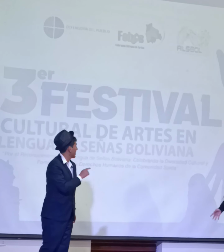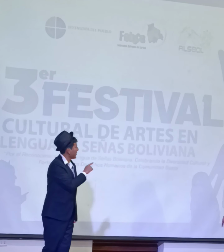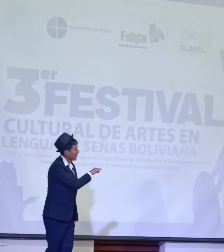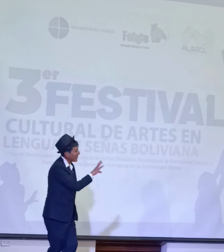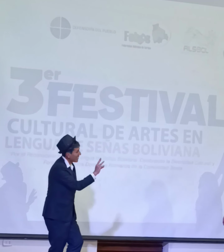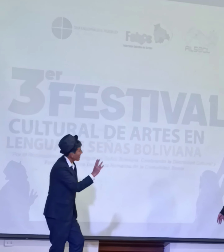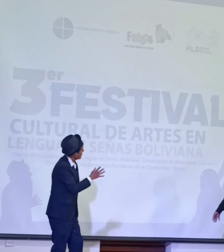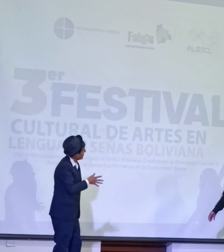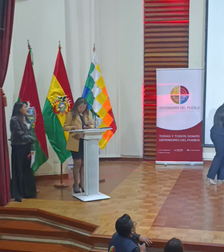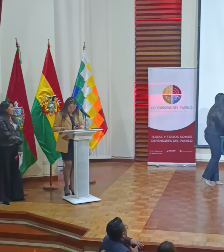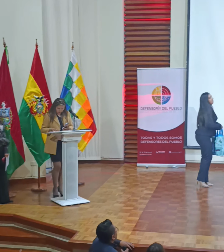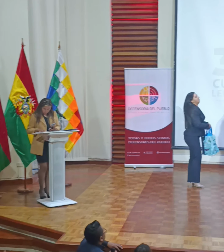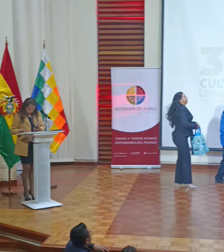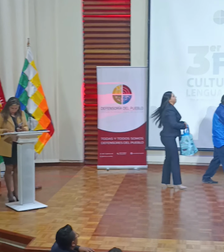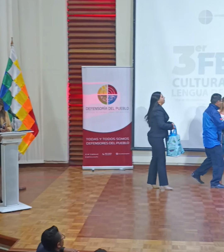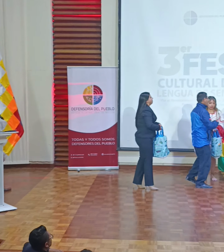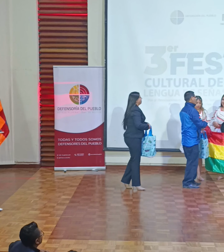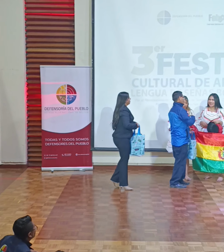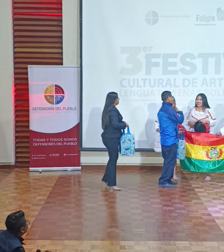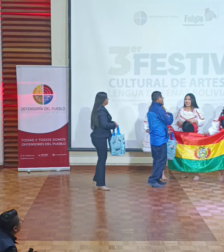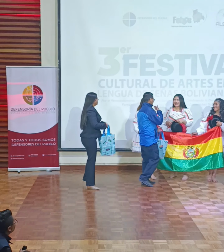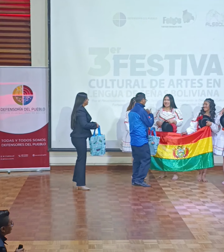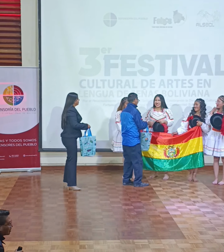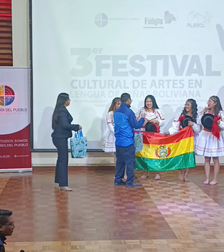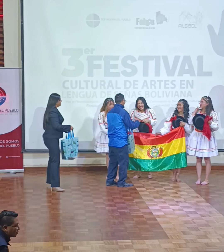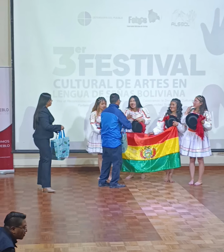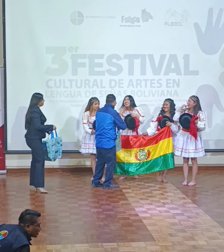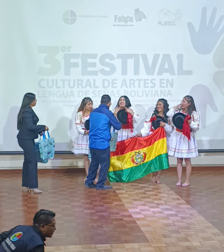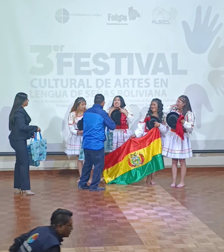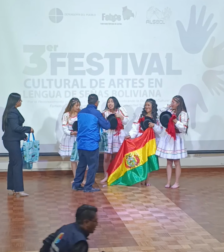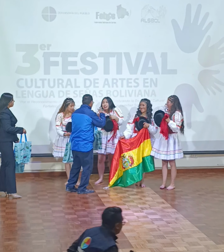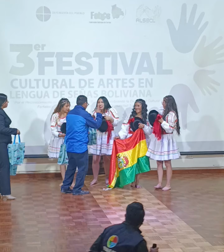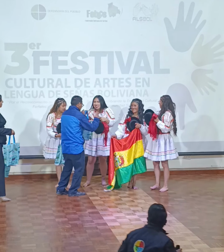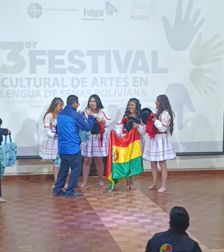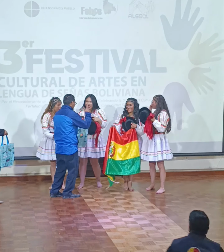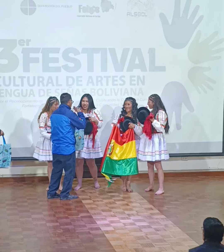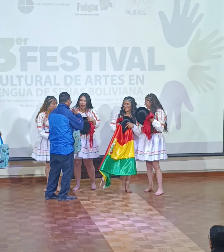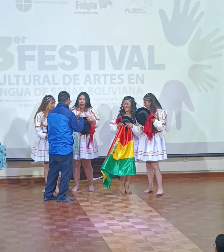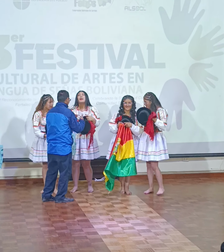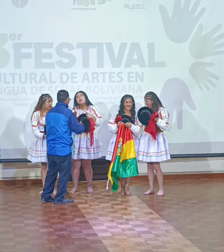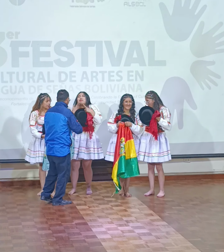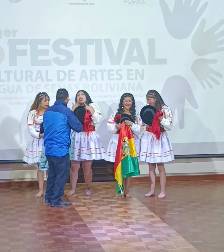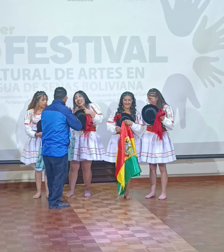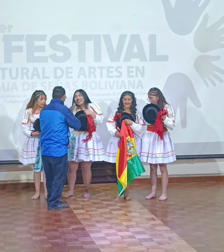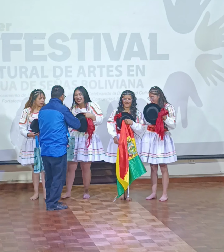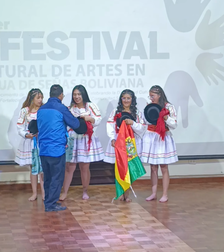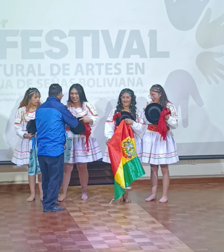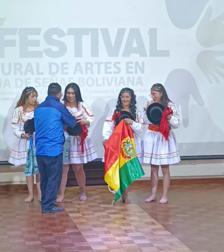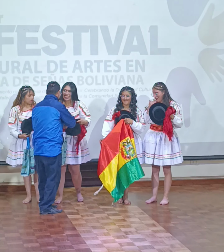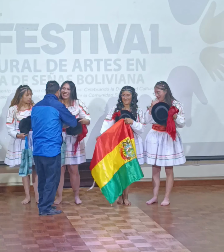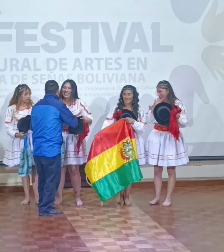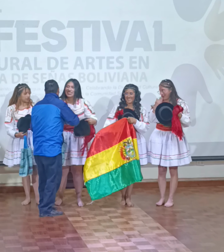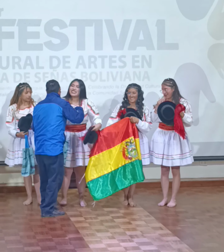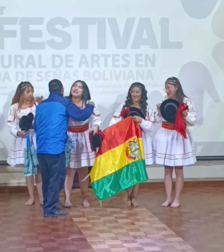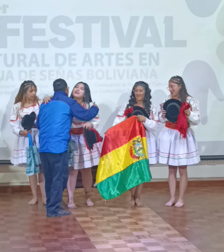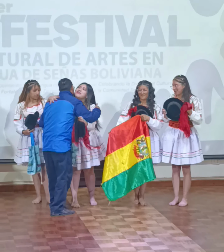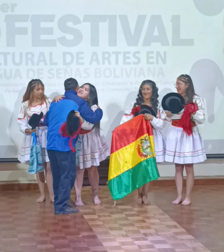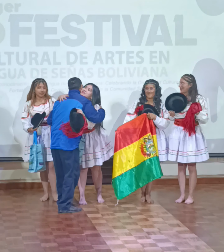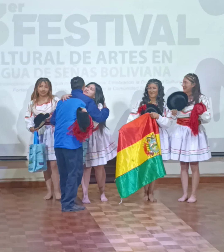no solamente auditivas, sino físicas, etc. Pero se ve en otro momento, este es uno específicamente para la comunidad